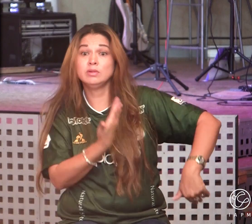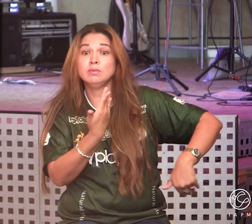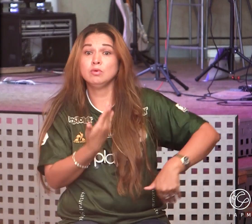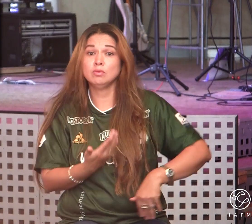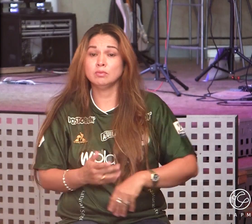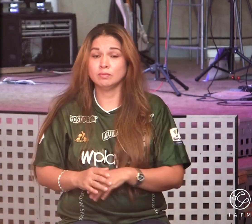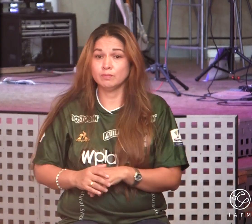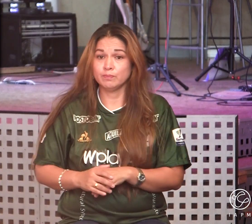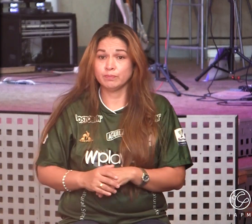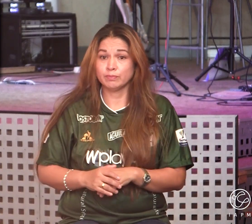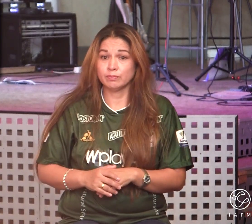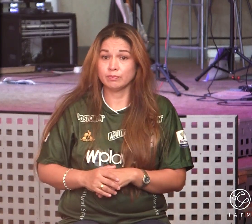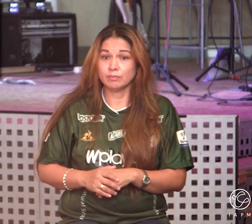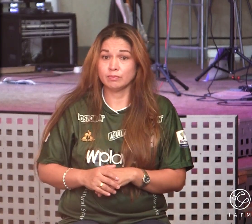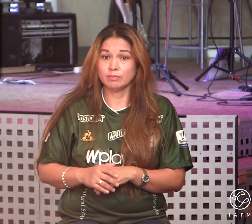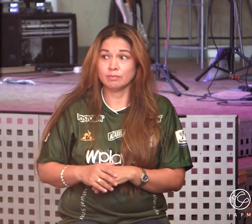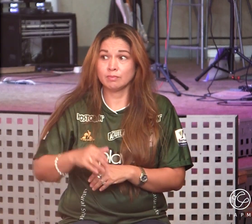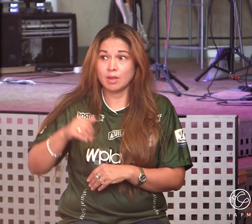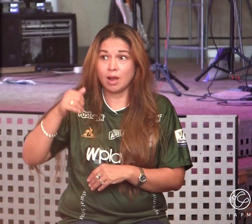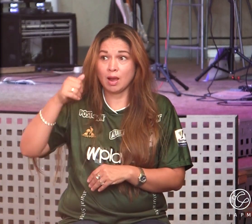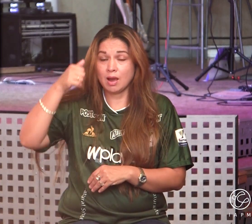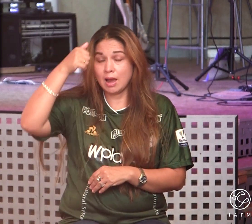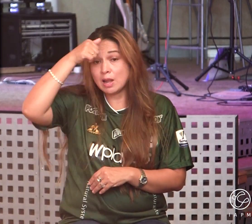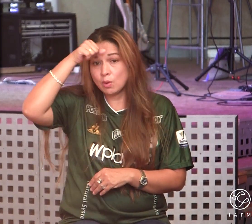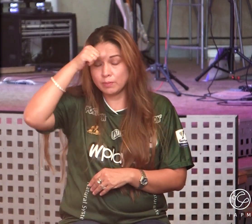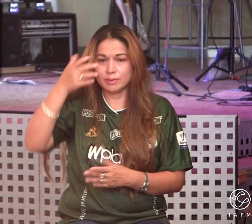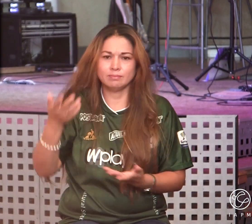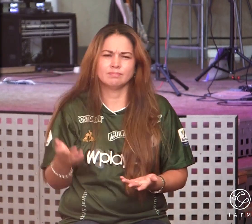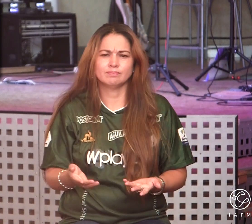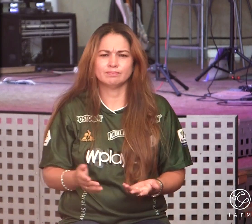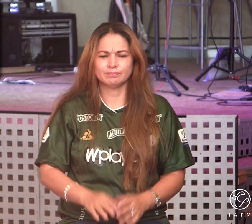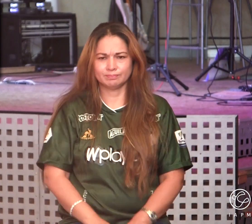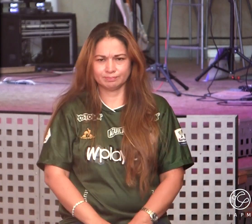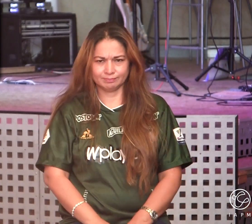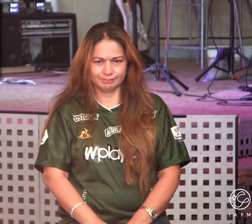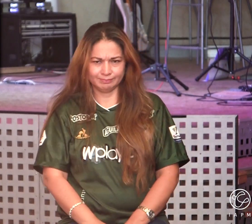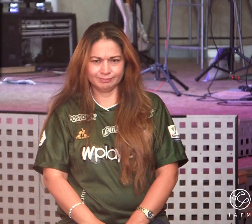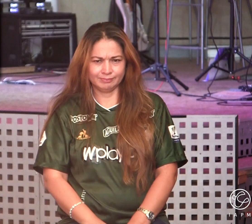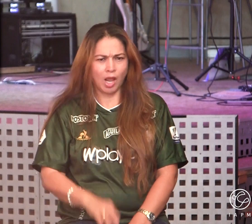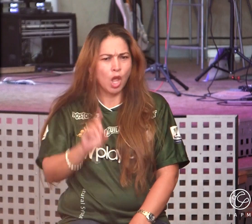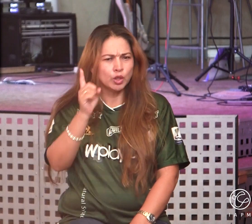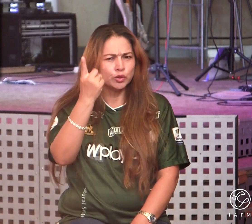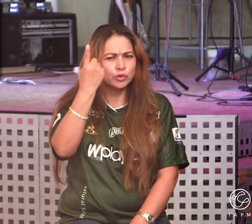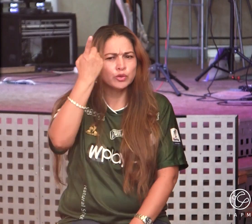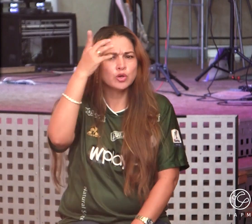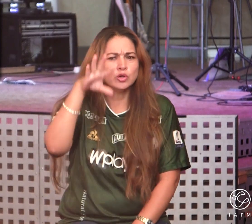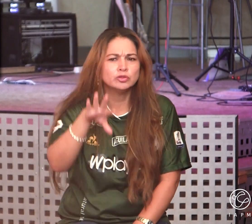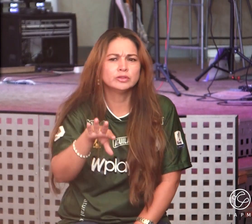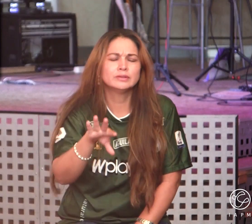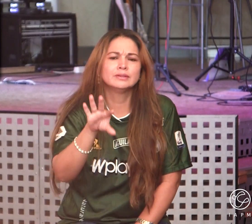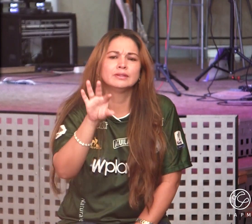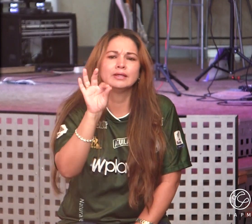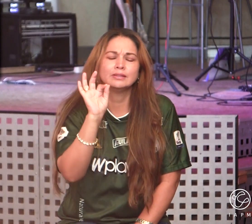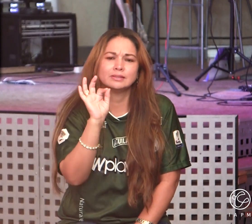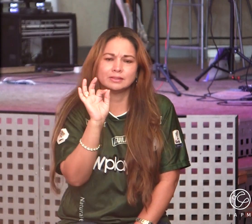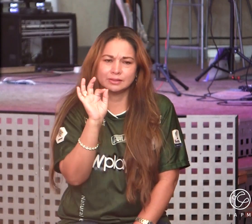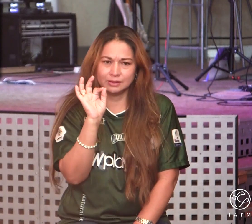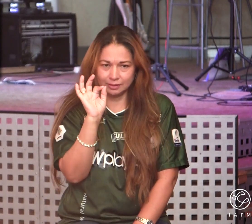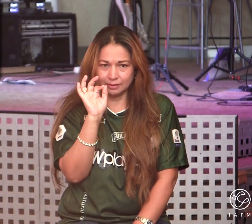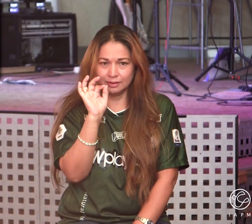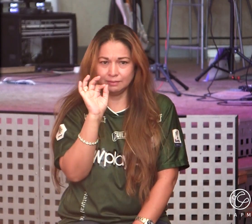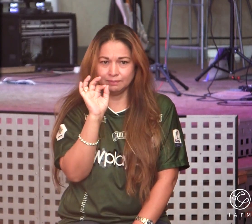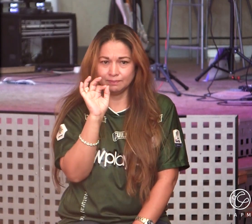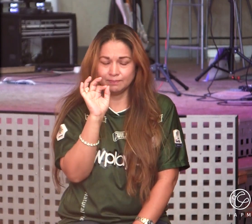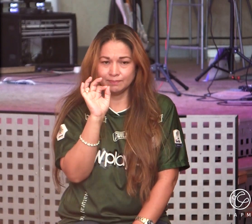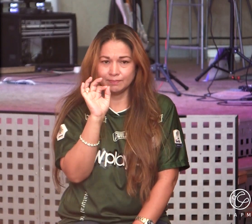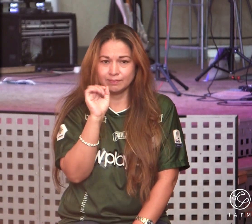lo compartí contigo antes. Dios decide que el primer día de existencia de la raza humana completa